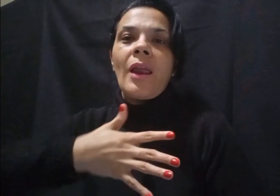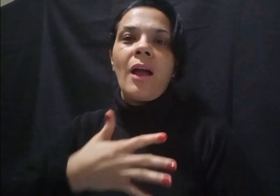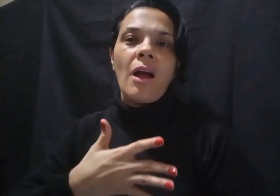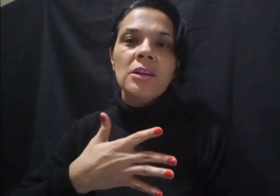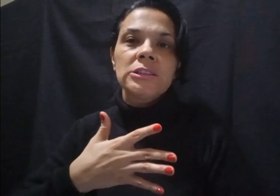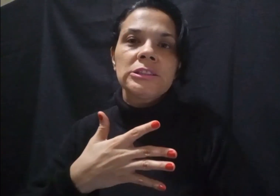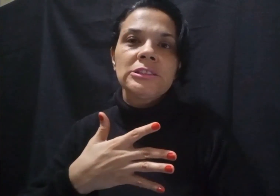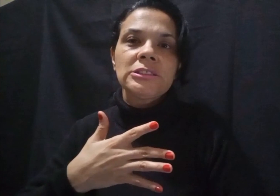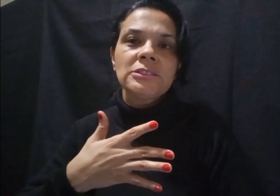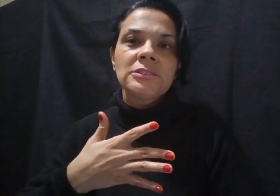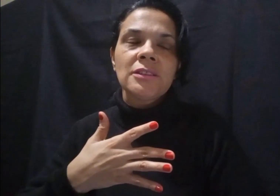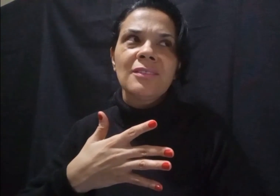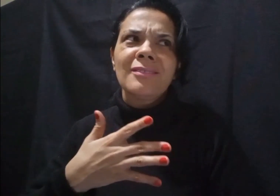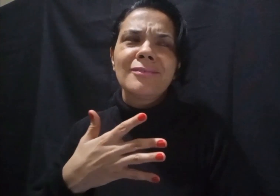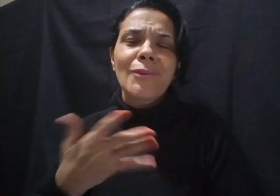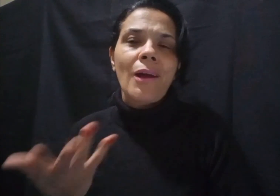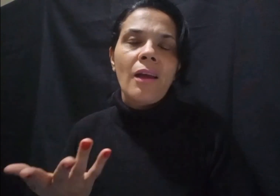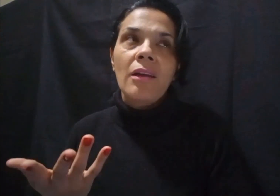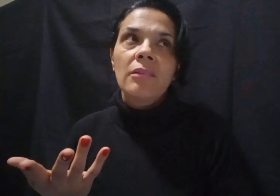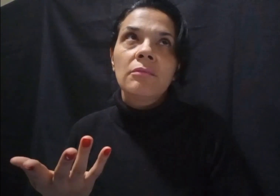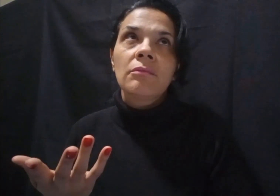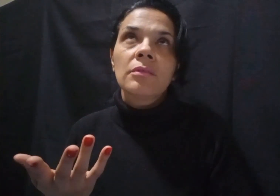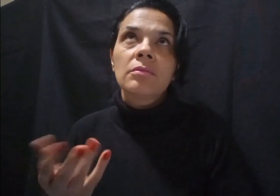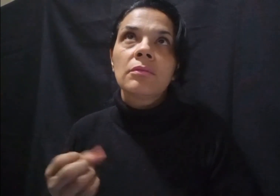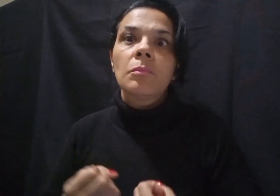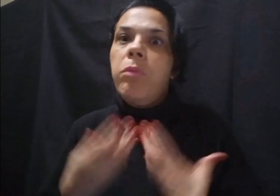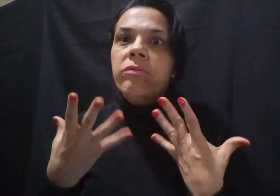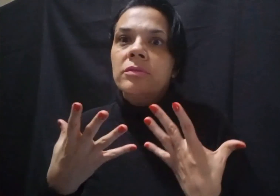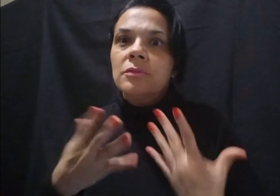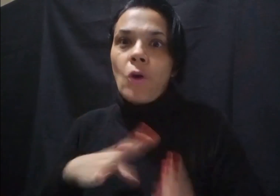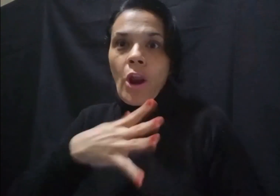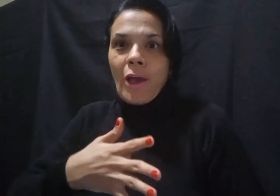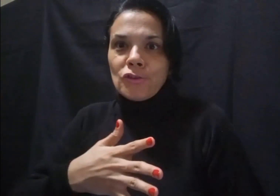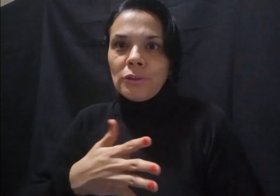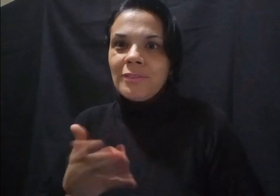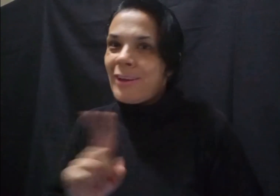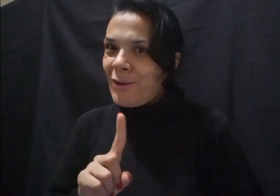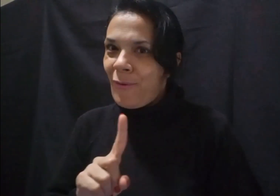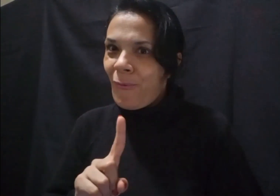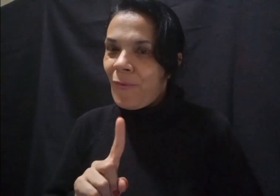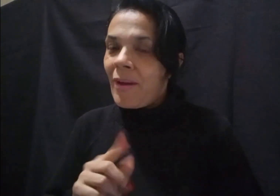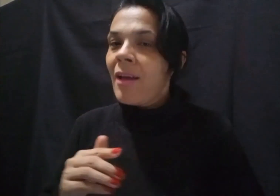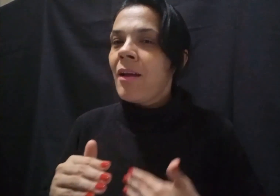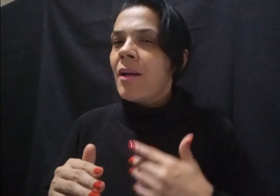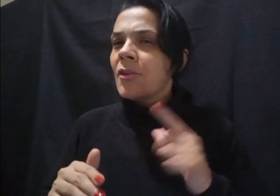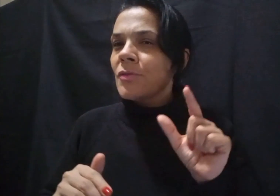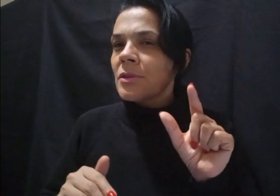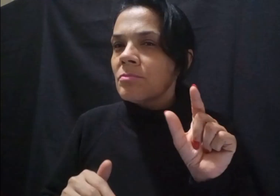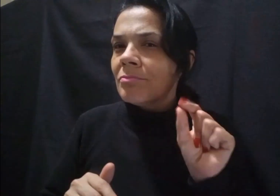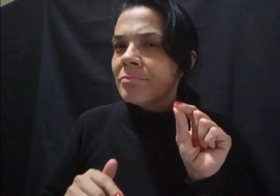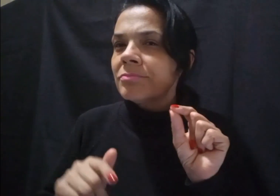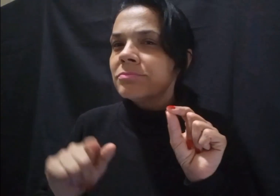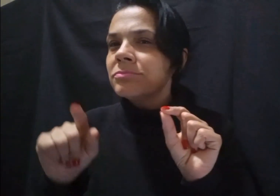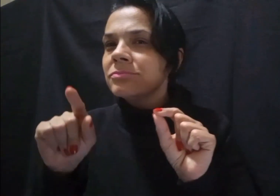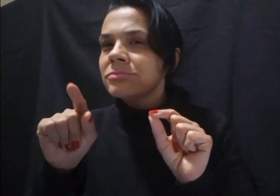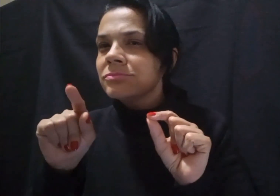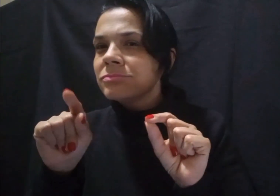portanto, não é algo que surge do nada. Ela é construída na vivência diária, nas pequenas decisões, nas